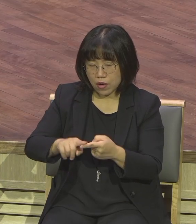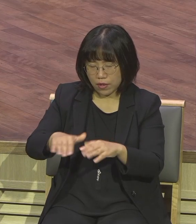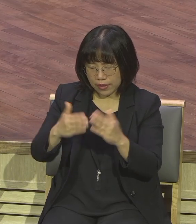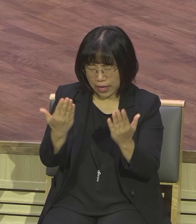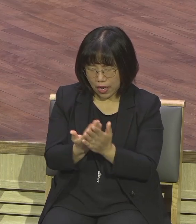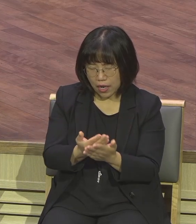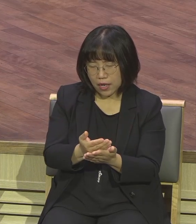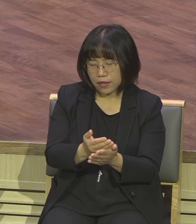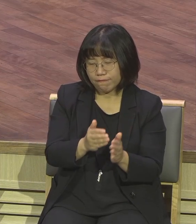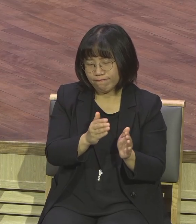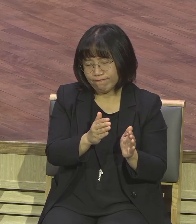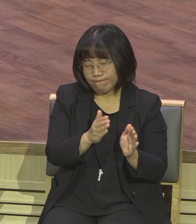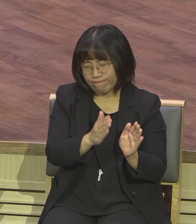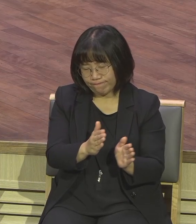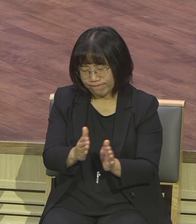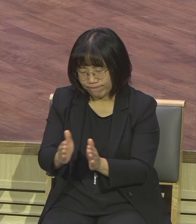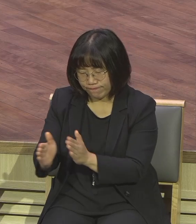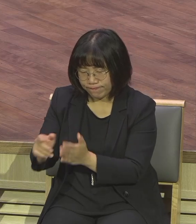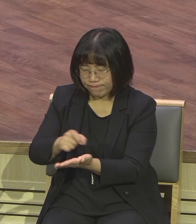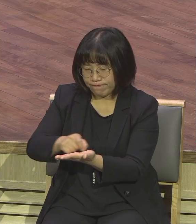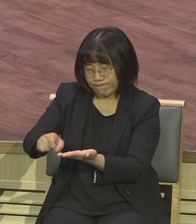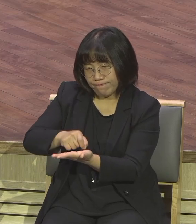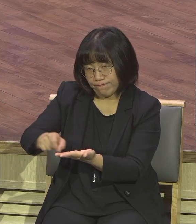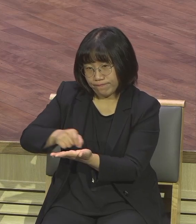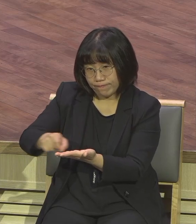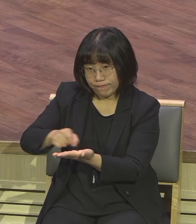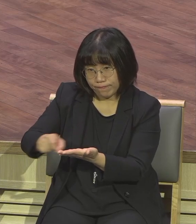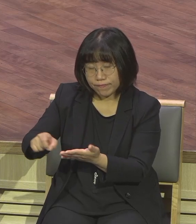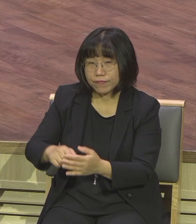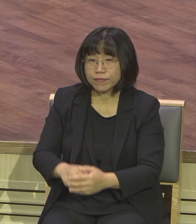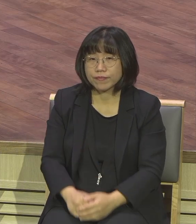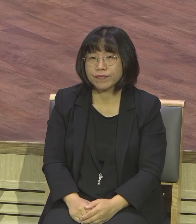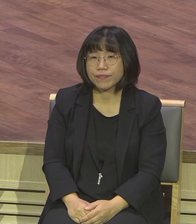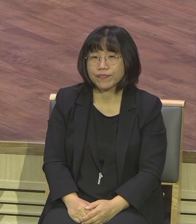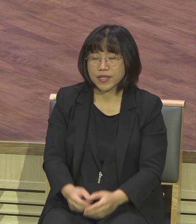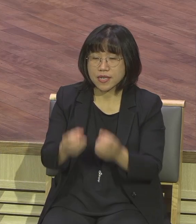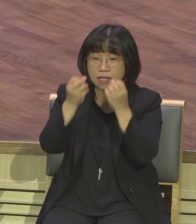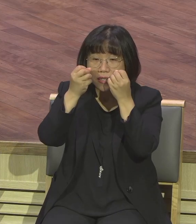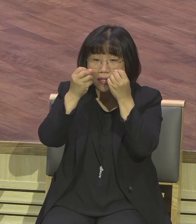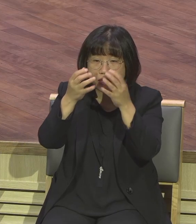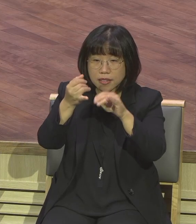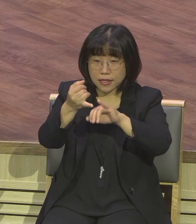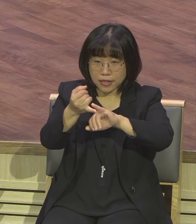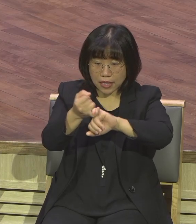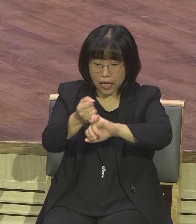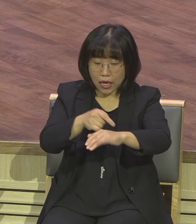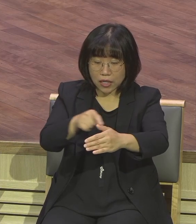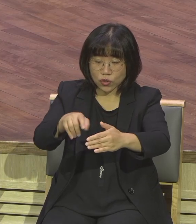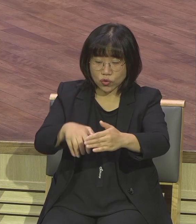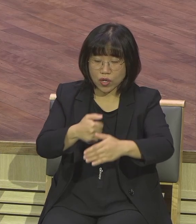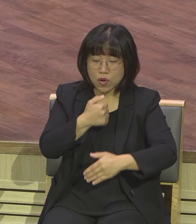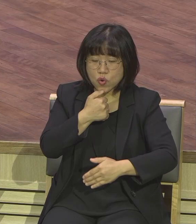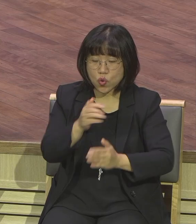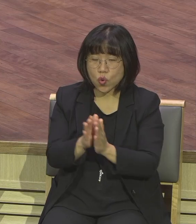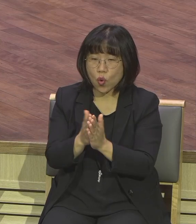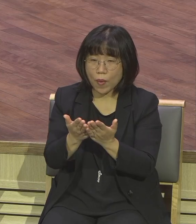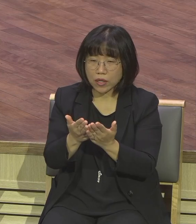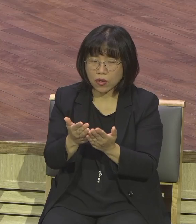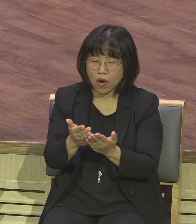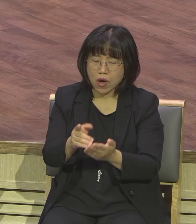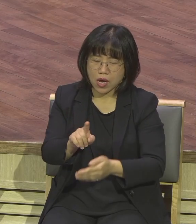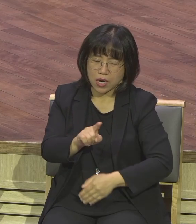했습니다. 바울이 로마서가 성경 중에 신약 중에 최고로 값비싼 책이잖아요.